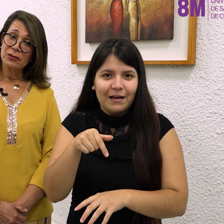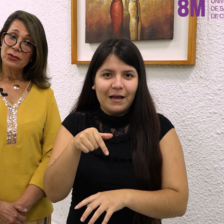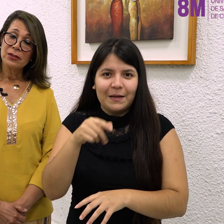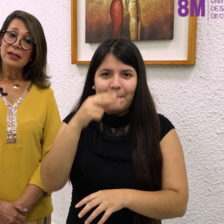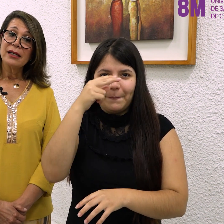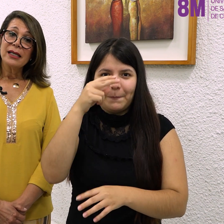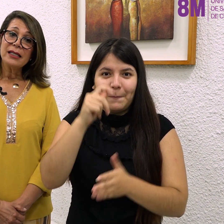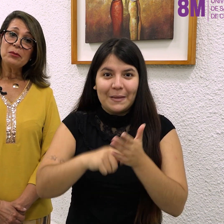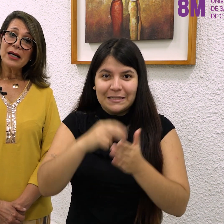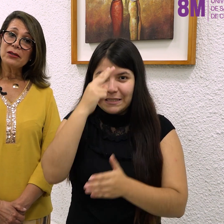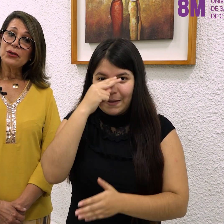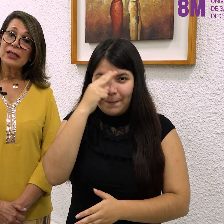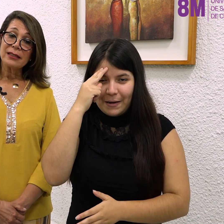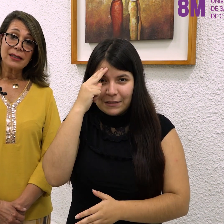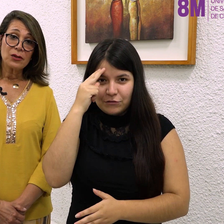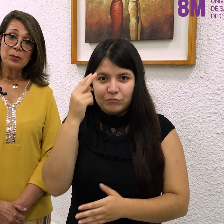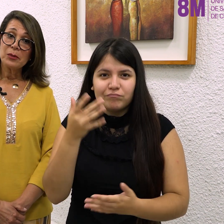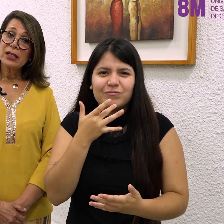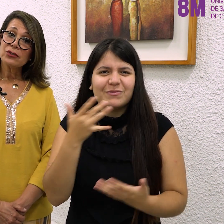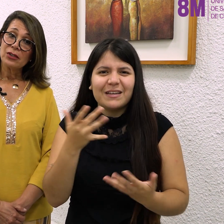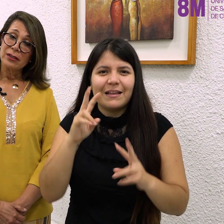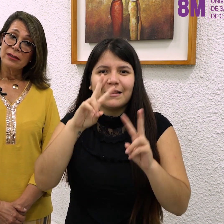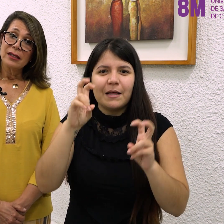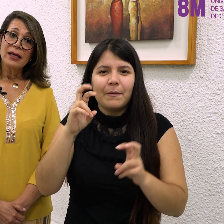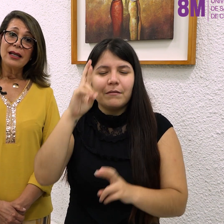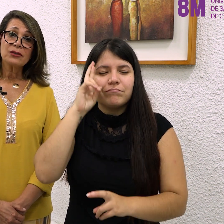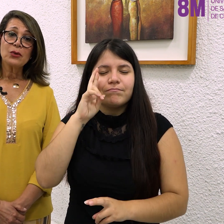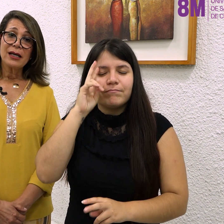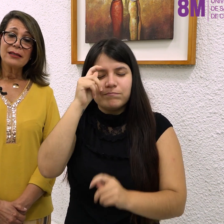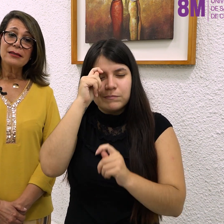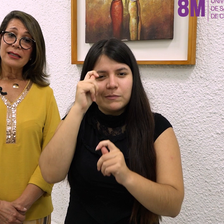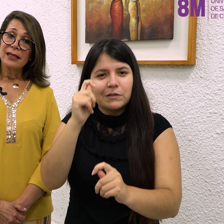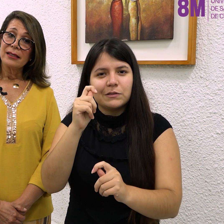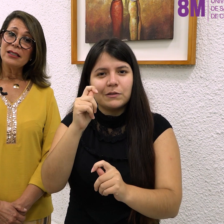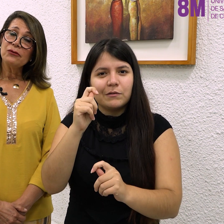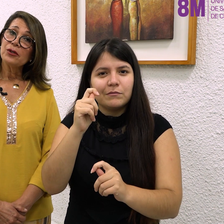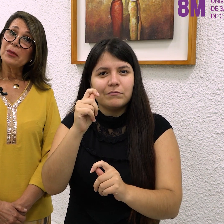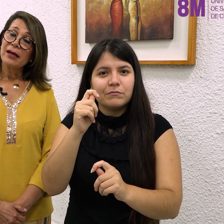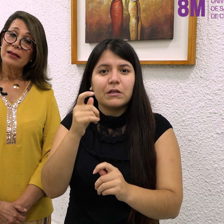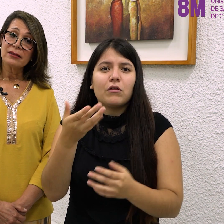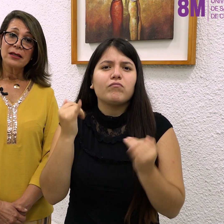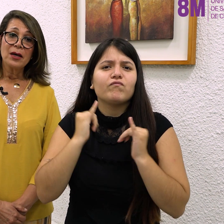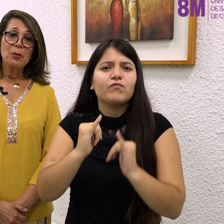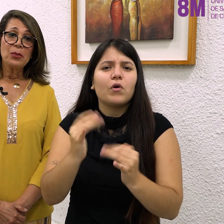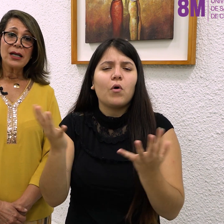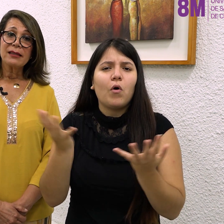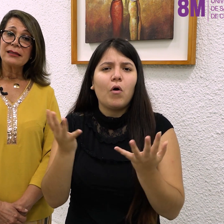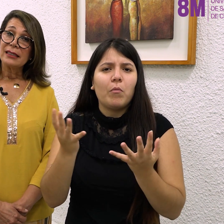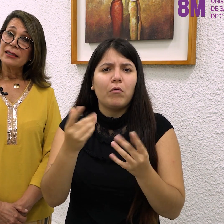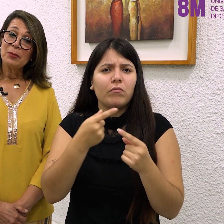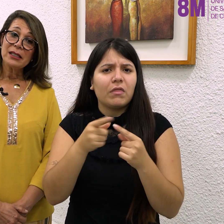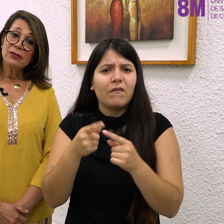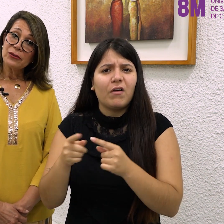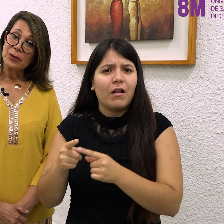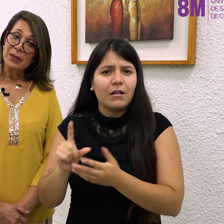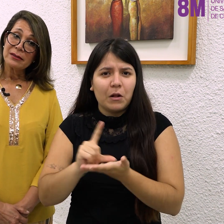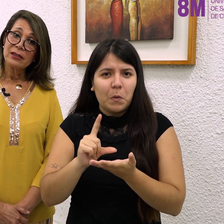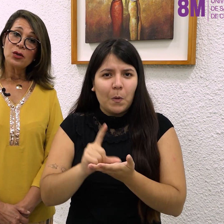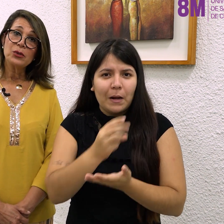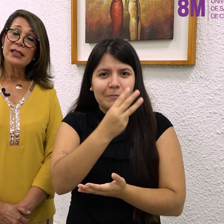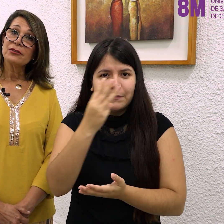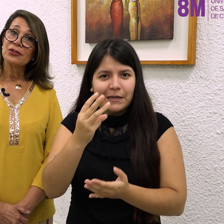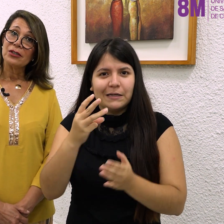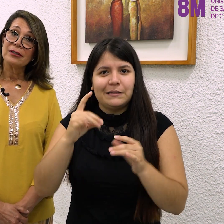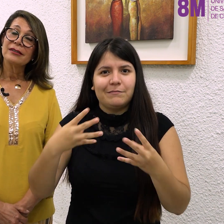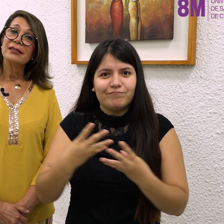mes de marzo en el marco de esta conmemoración, las cuales serán informadas por las distintas plataformas